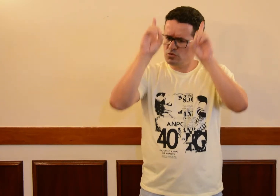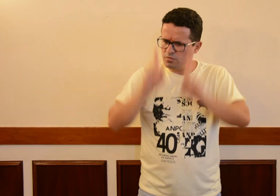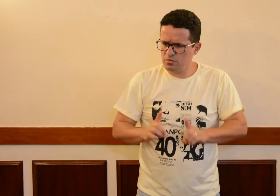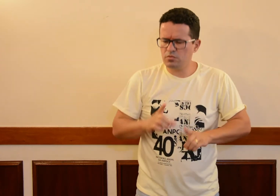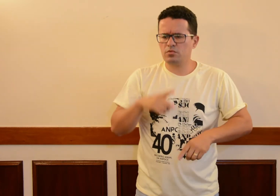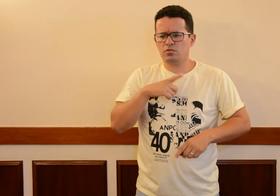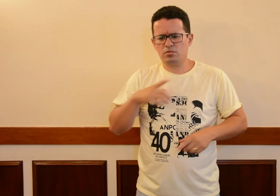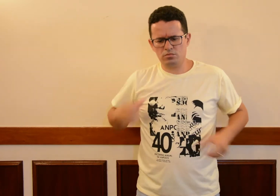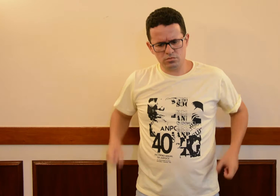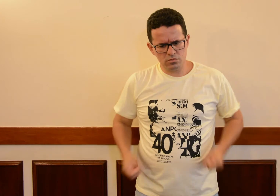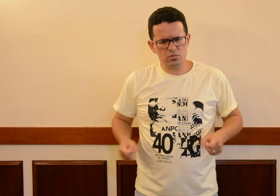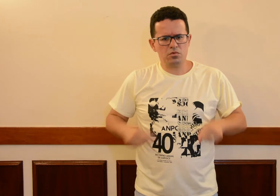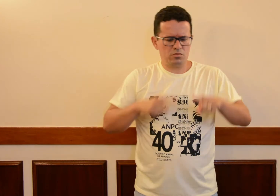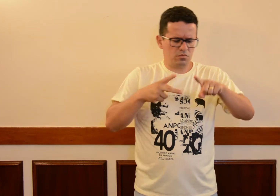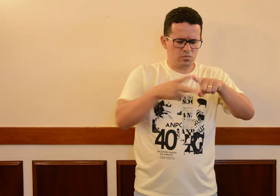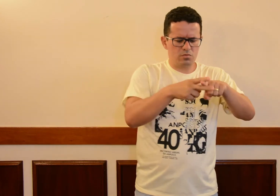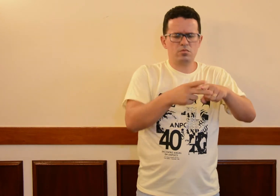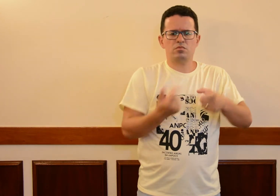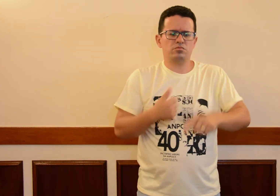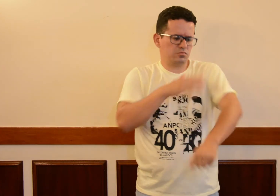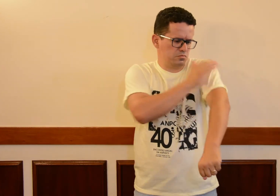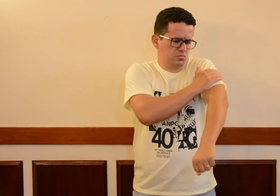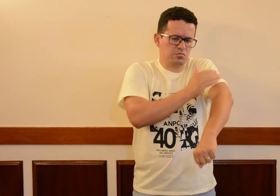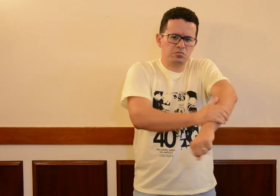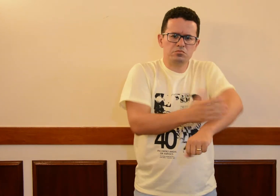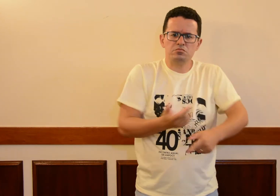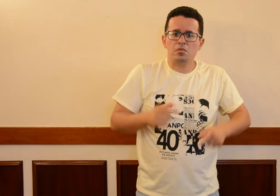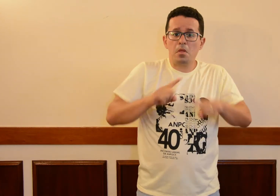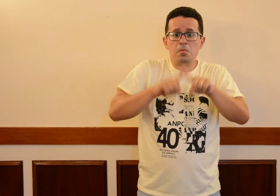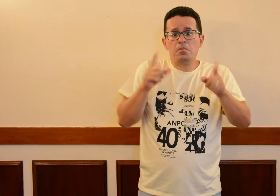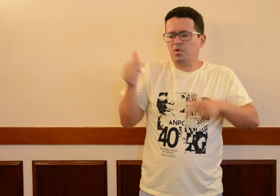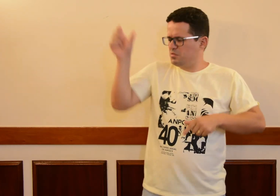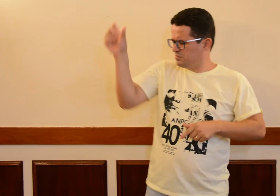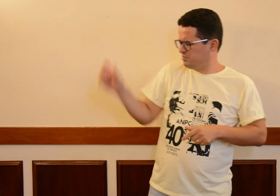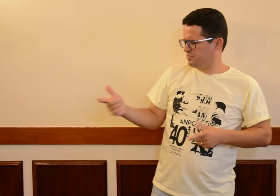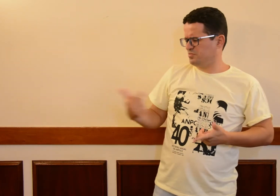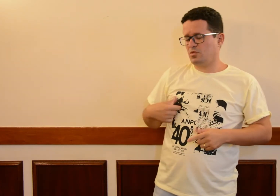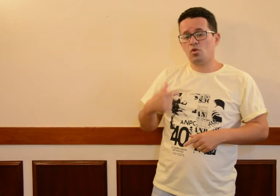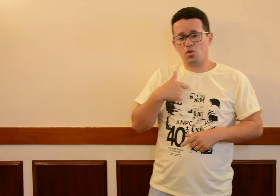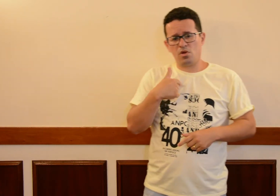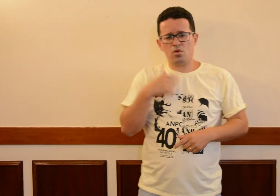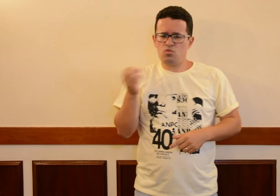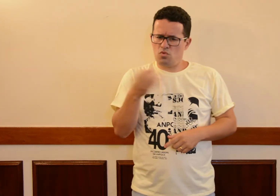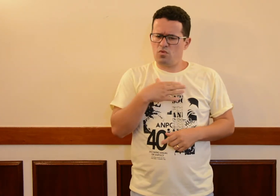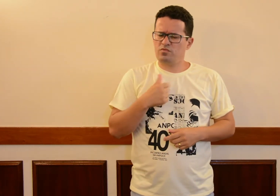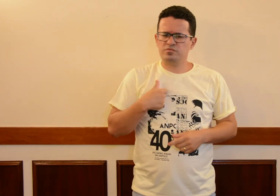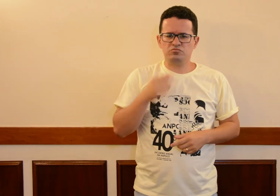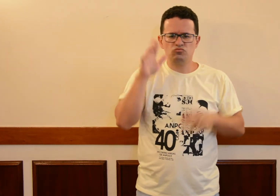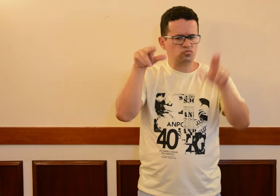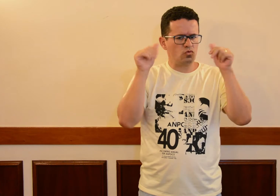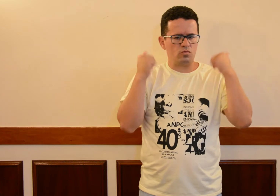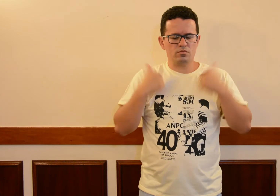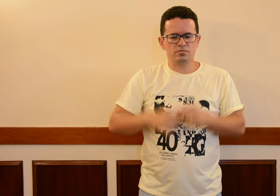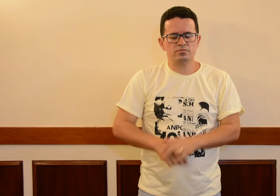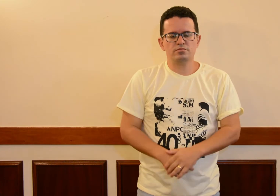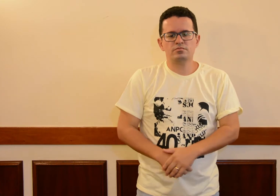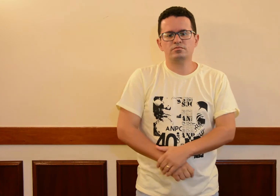um dedo e tal, problema no braço, mas não com esse tipo. Isso é novo para mim, diz Maurício. Nas